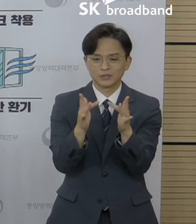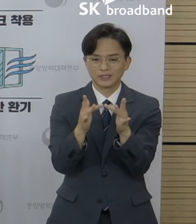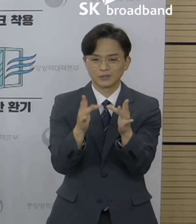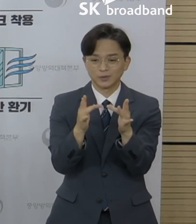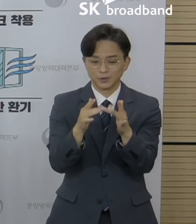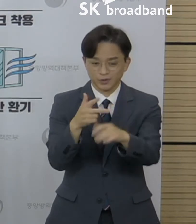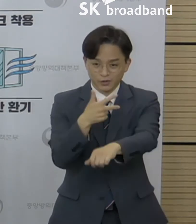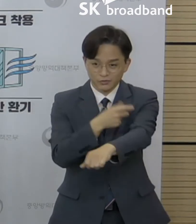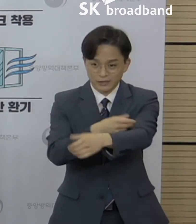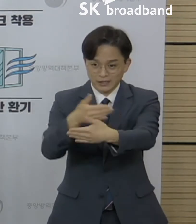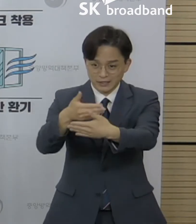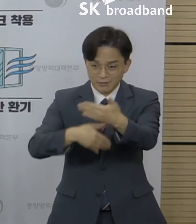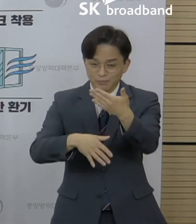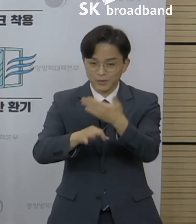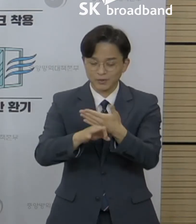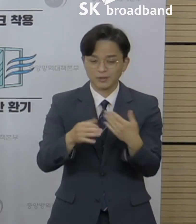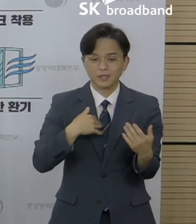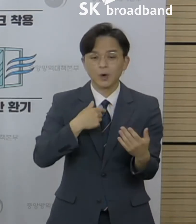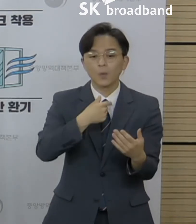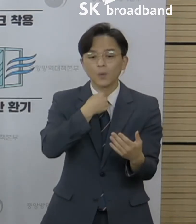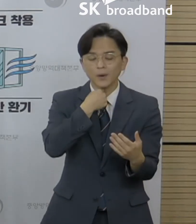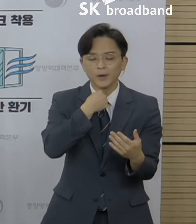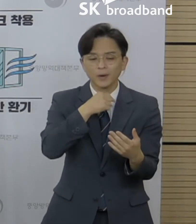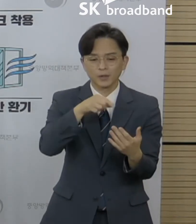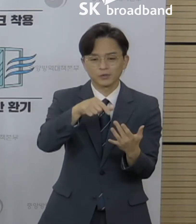7월달 이후에도 계속 적용할 계획입니다.